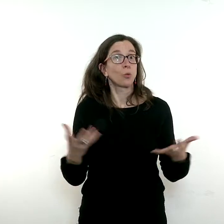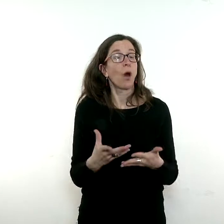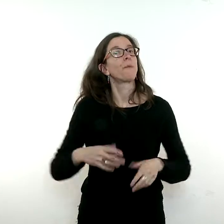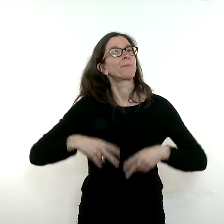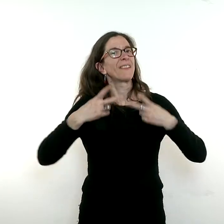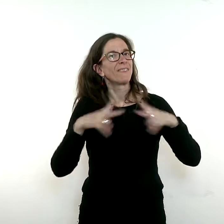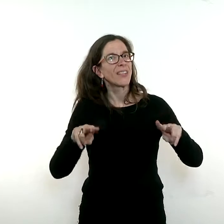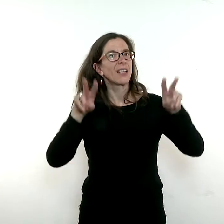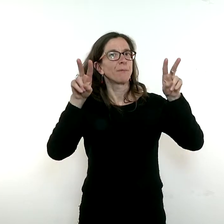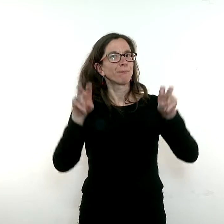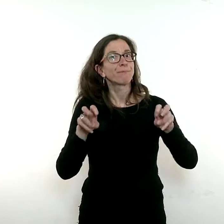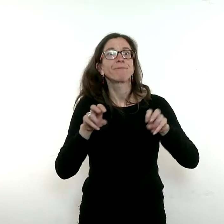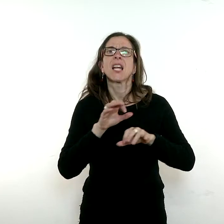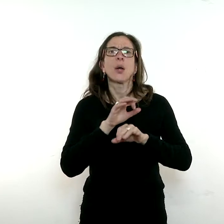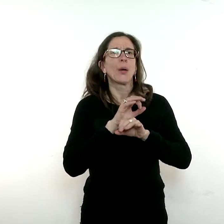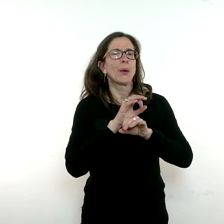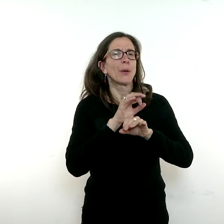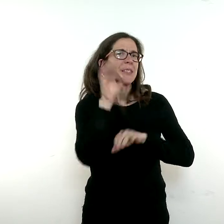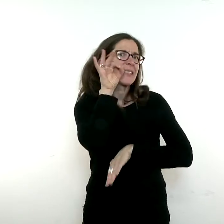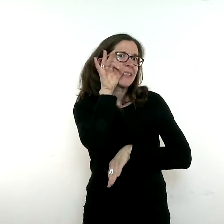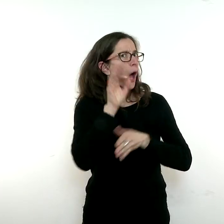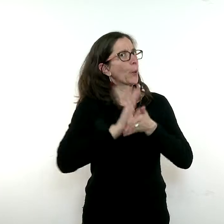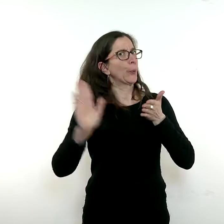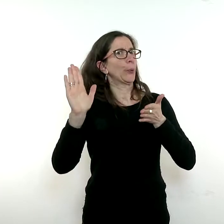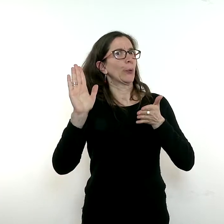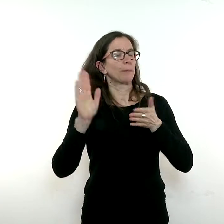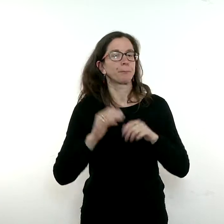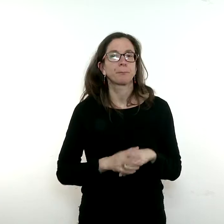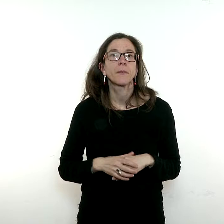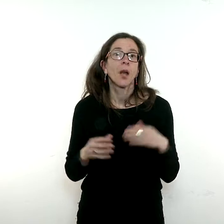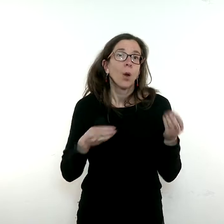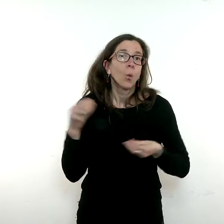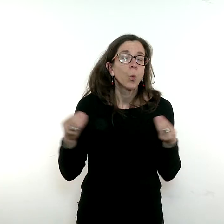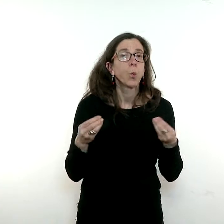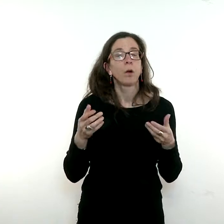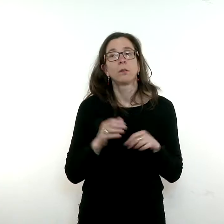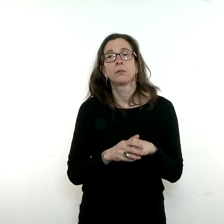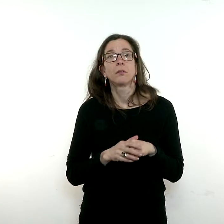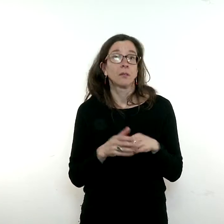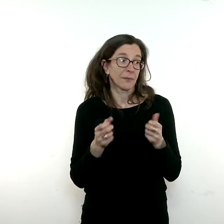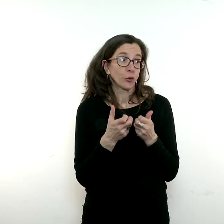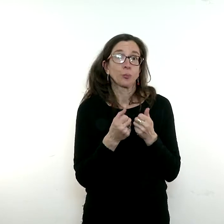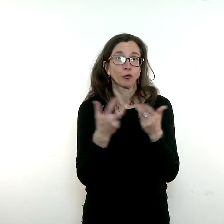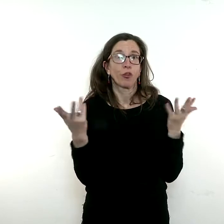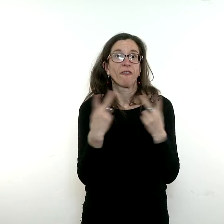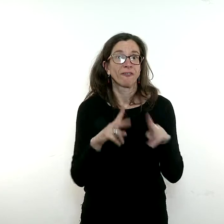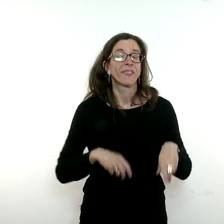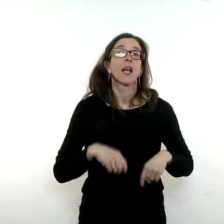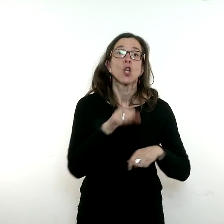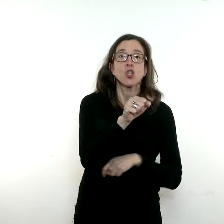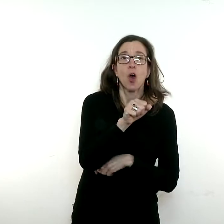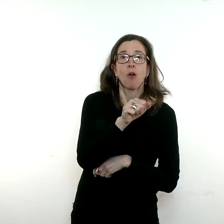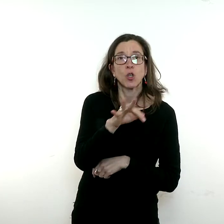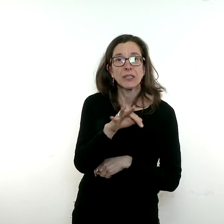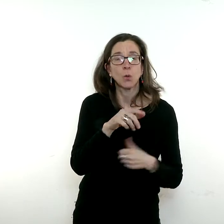monde qui ont signé déjà ce label, comme par exemple des villes comme San Francisco, Los Angeles, Londres, Melbourne,